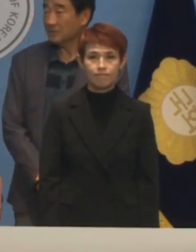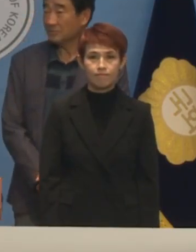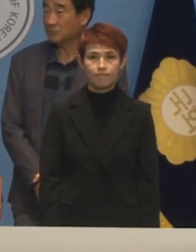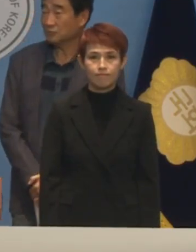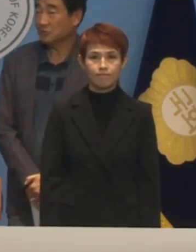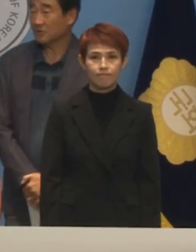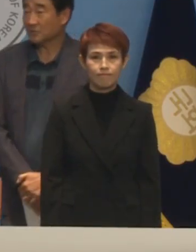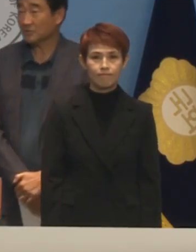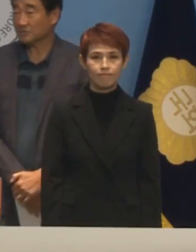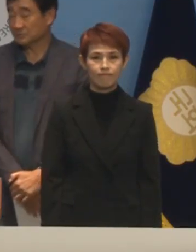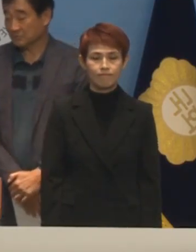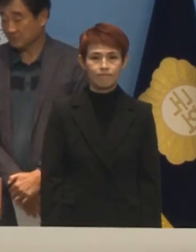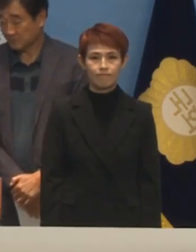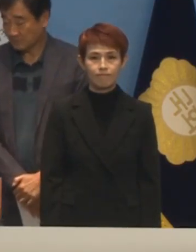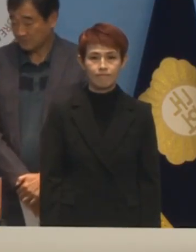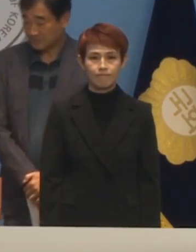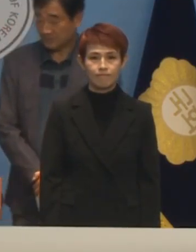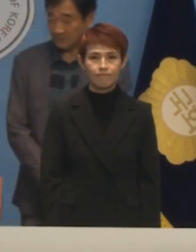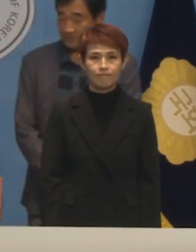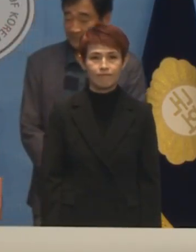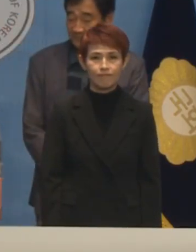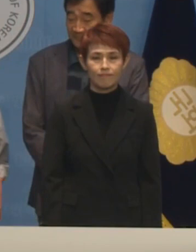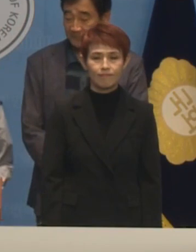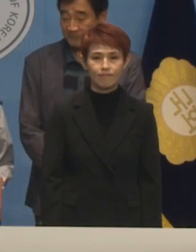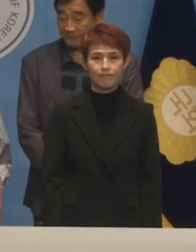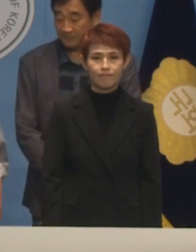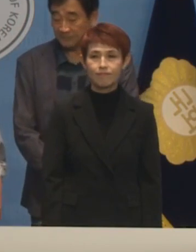네, 준비 살살.